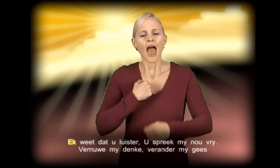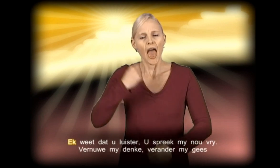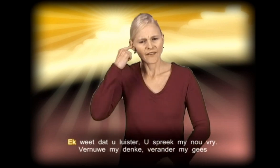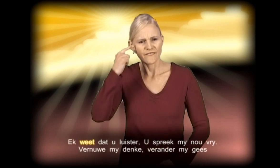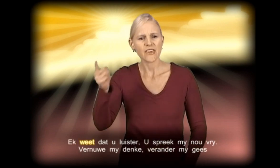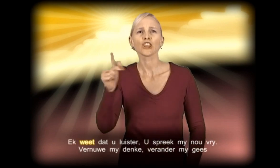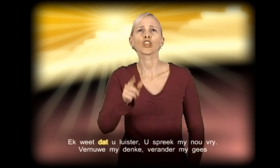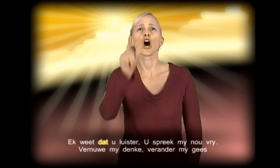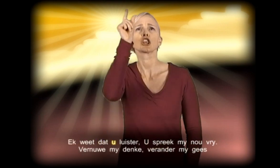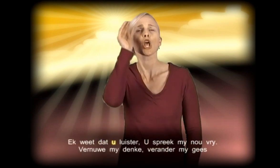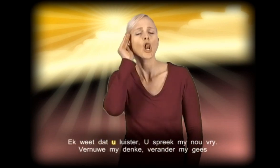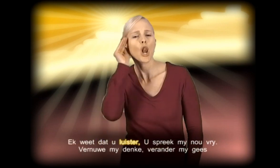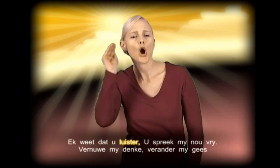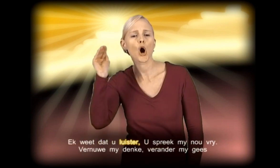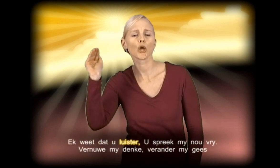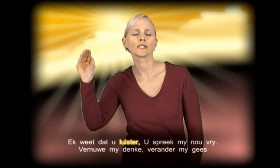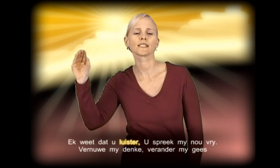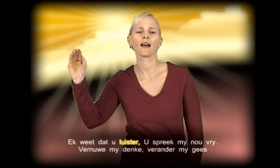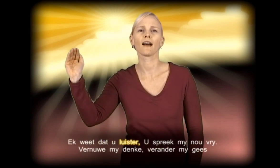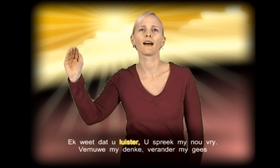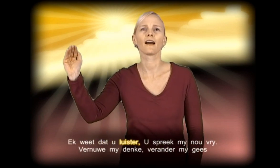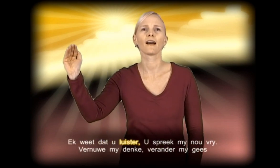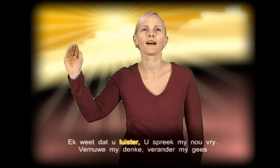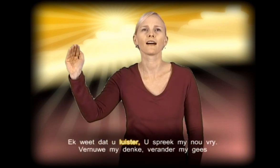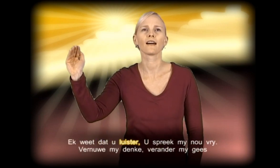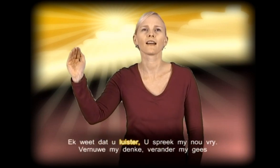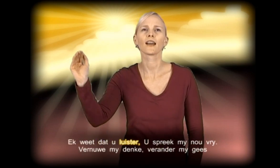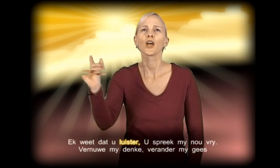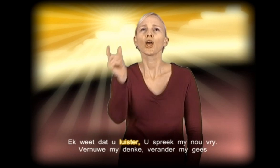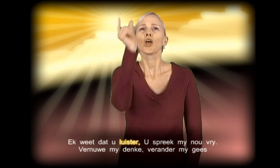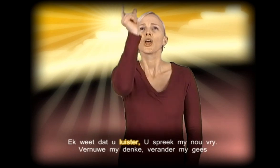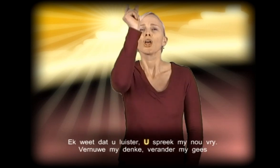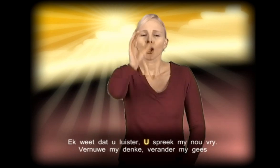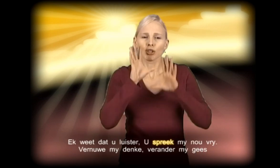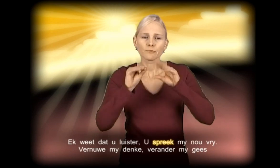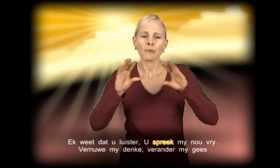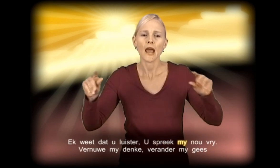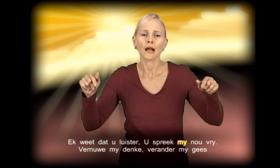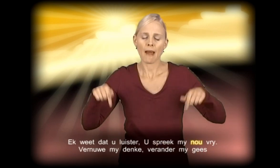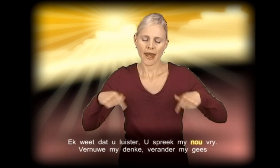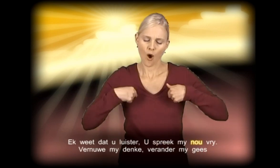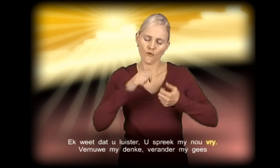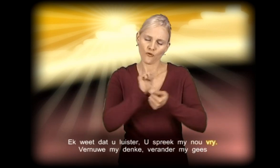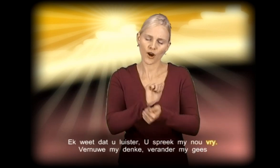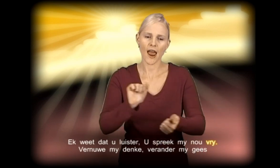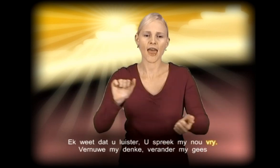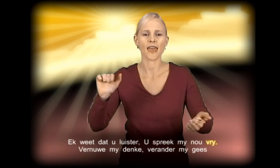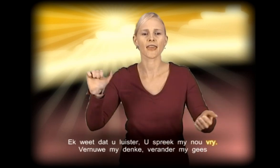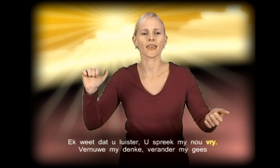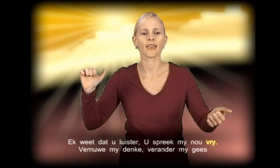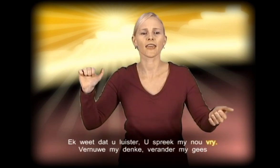Ek weet dat u luister, u spreek my nou vry.